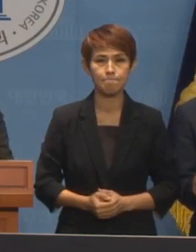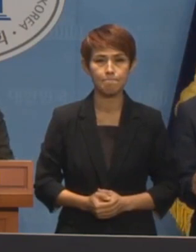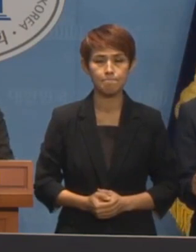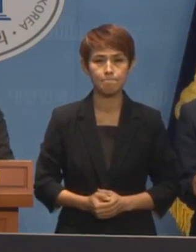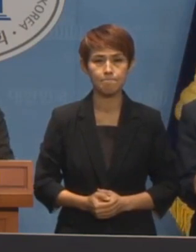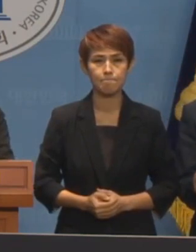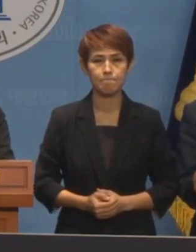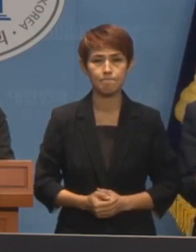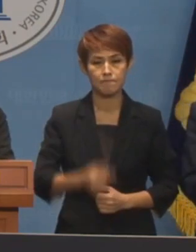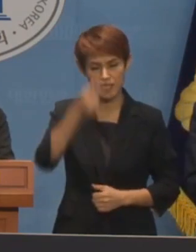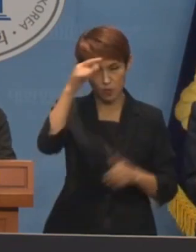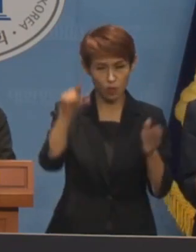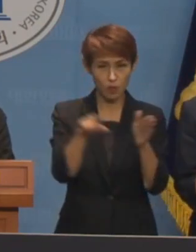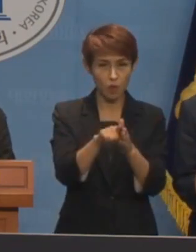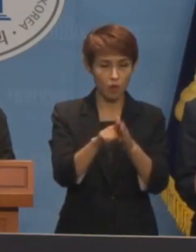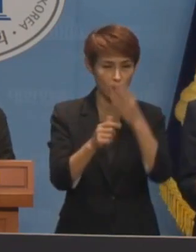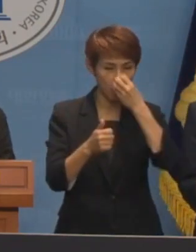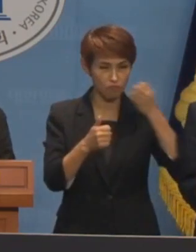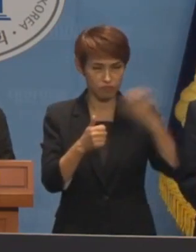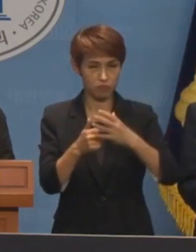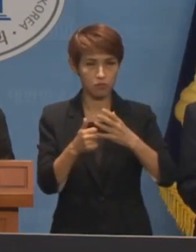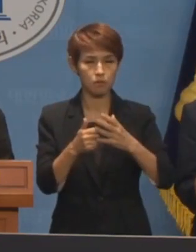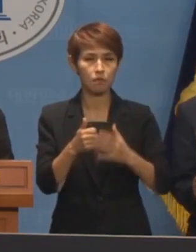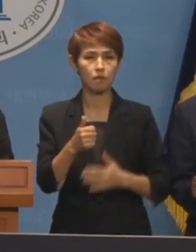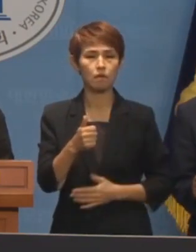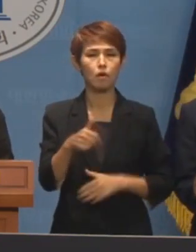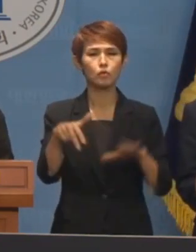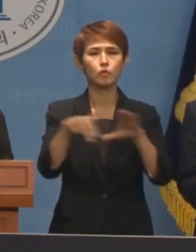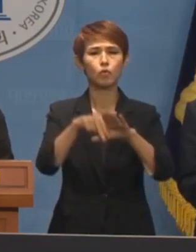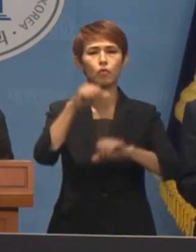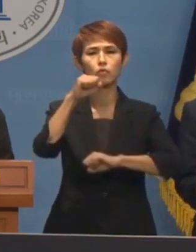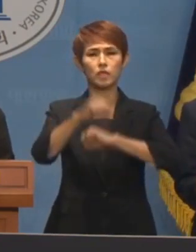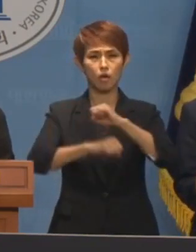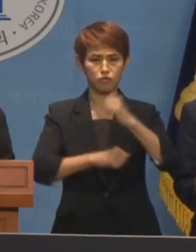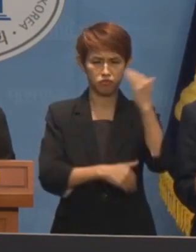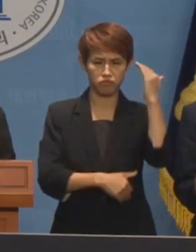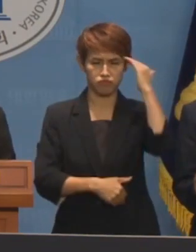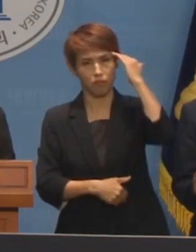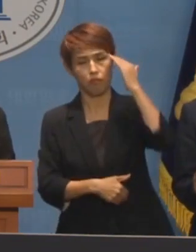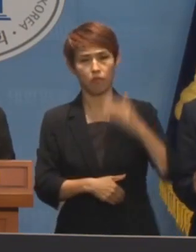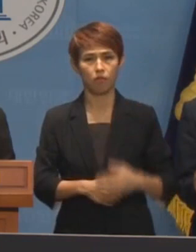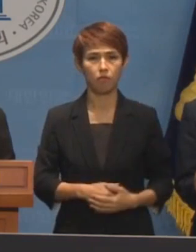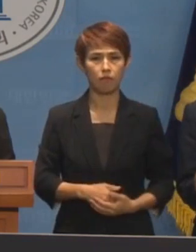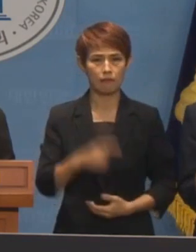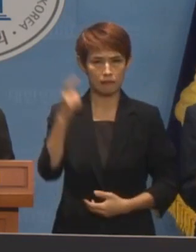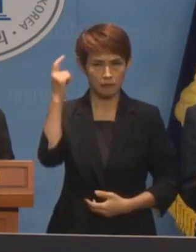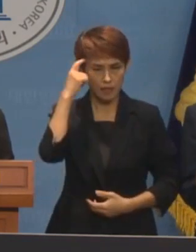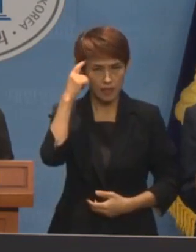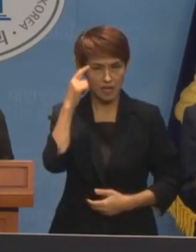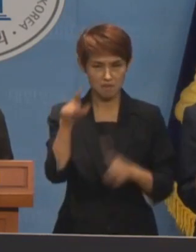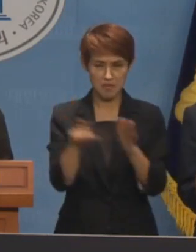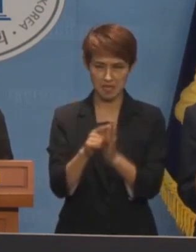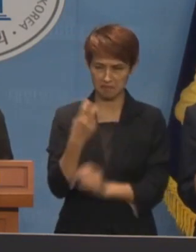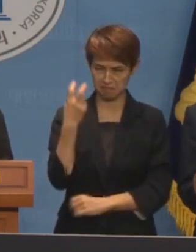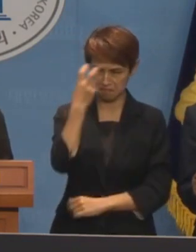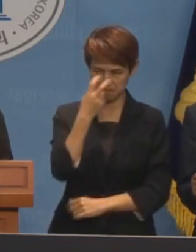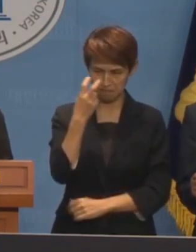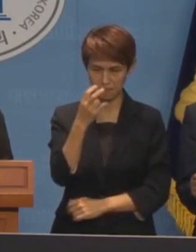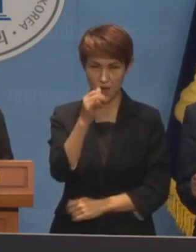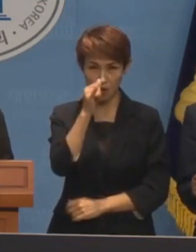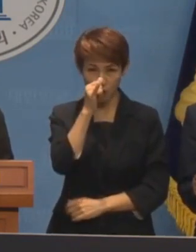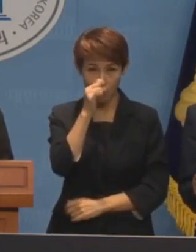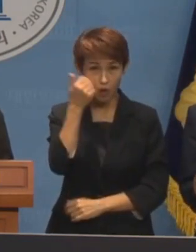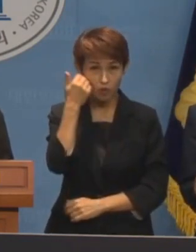성명서 기독교를 능멸하며 헌법에 보장된 종교의 자유를 침해하고 사상, 신앙, 검열 서슴지